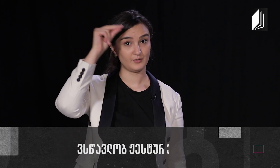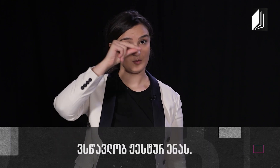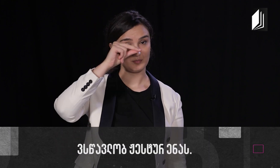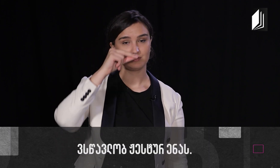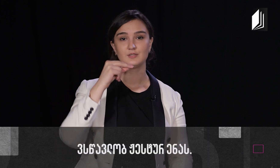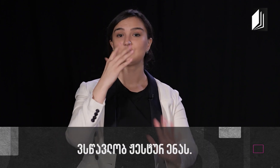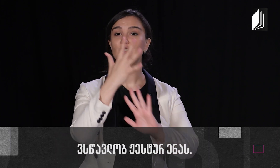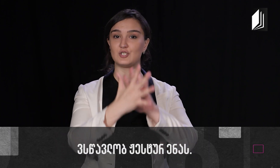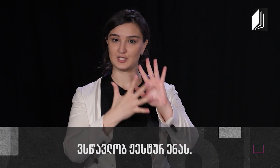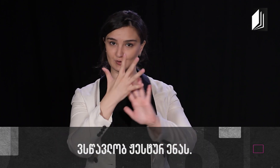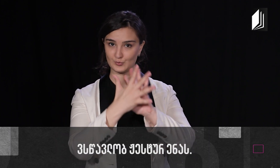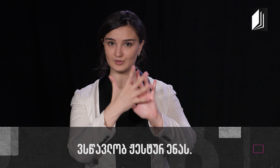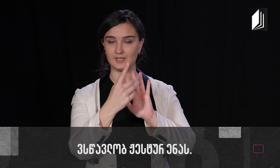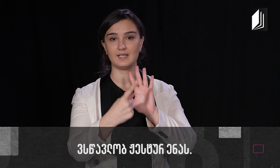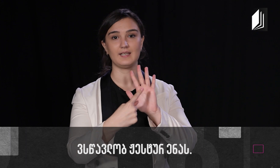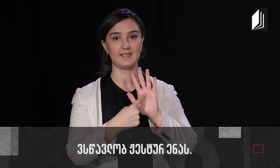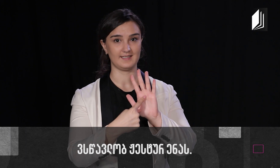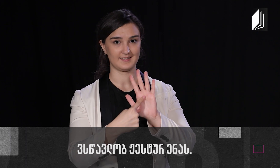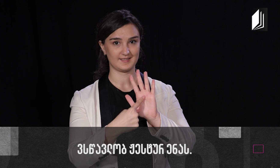სწავლობ ჟესტურ ენას.